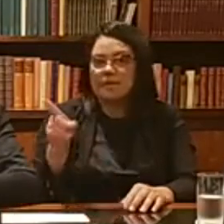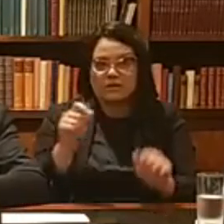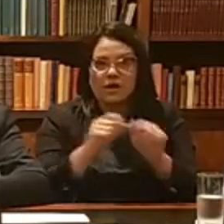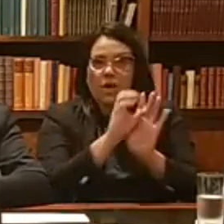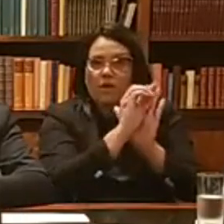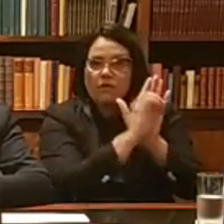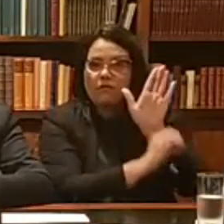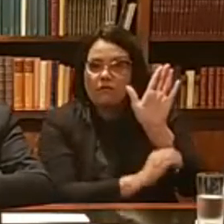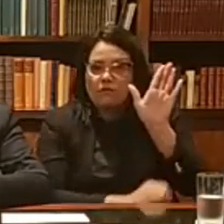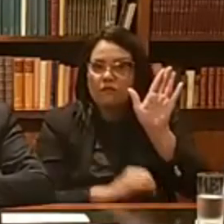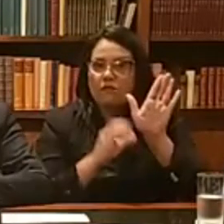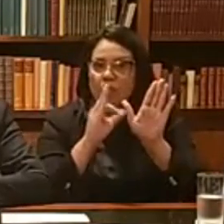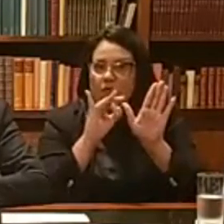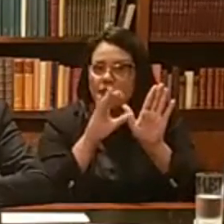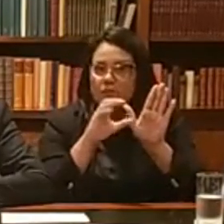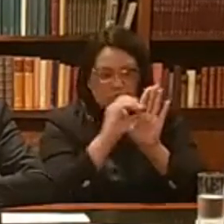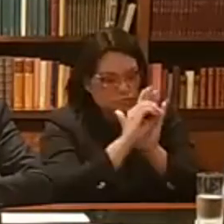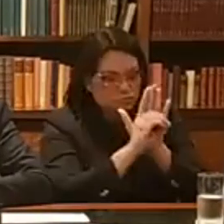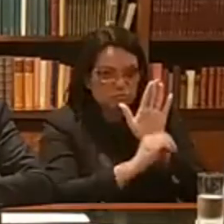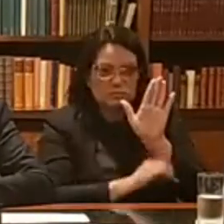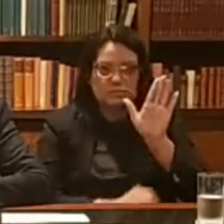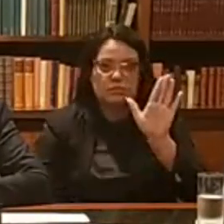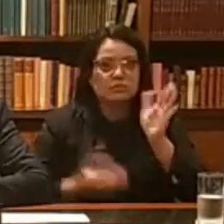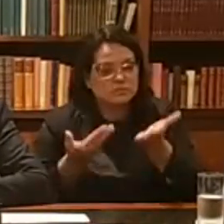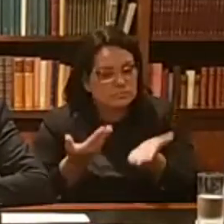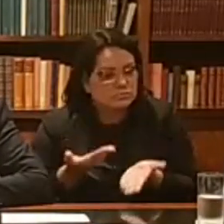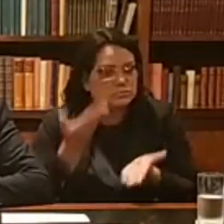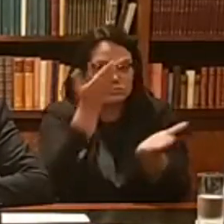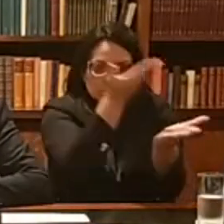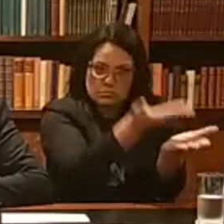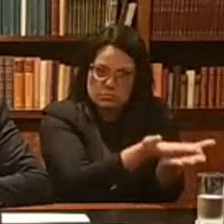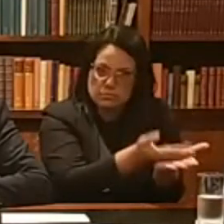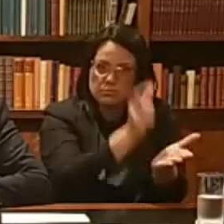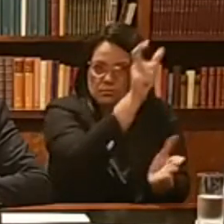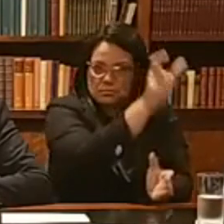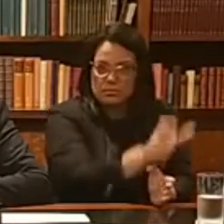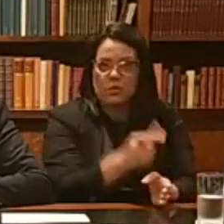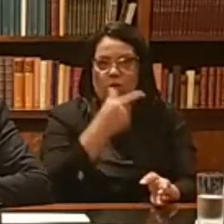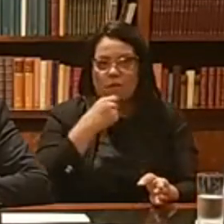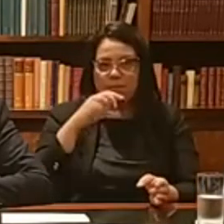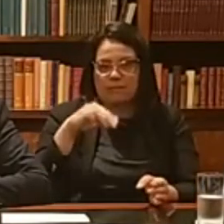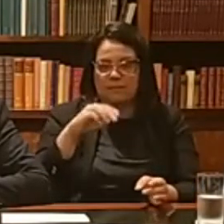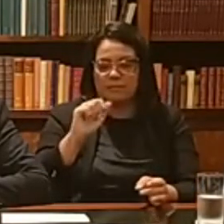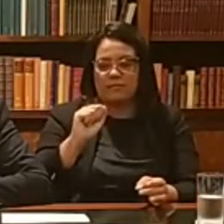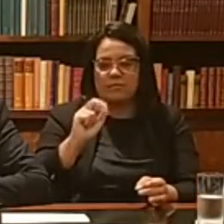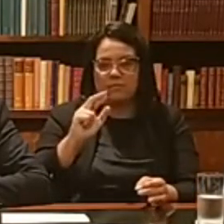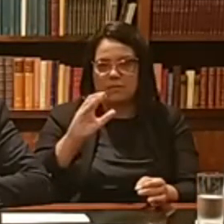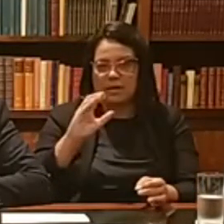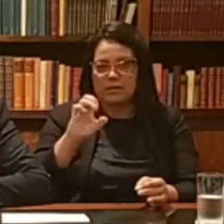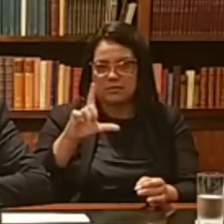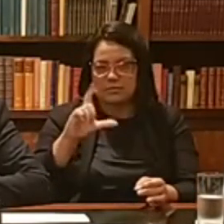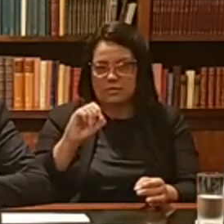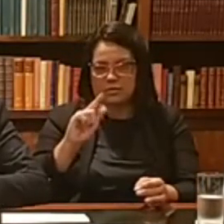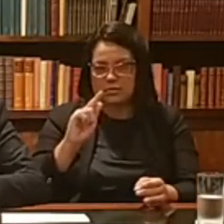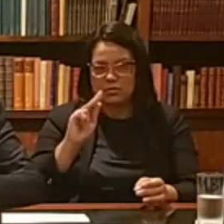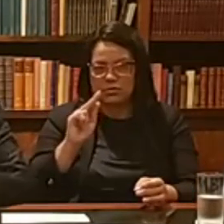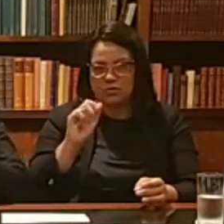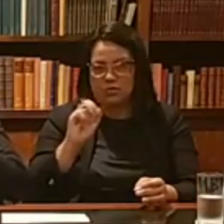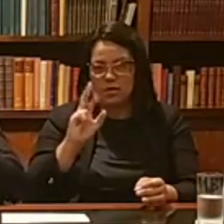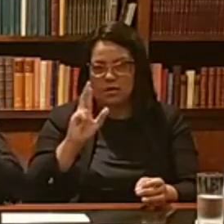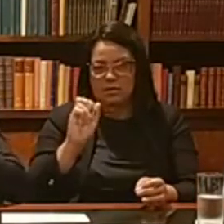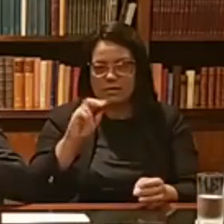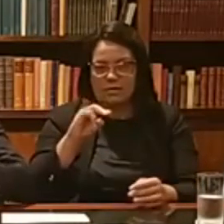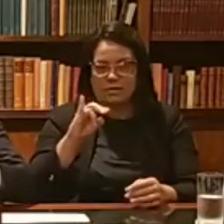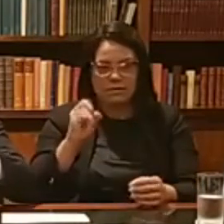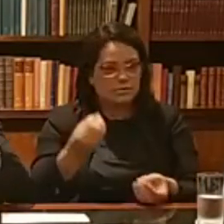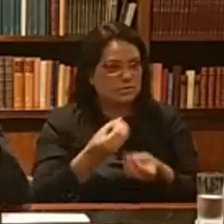oficiou, está o Tribunal Superior Eleitoral, oficiou o senhor Marcelo Guaranis, que é secretário executivo, né,